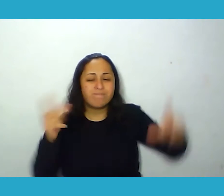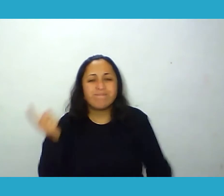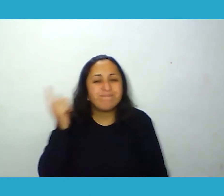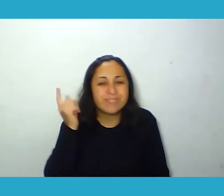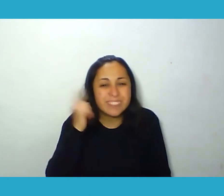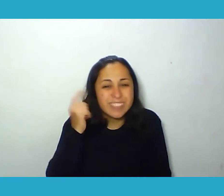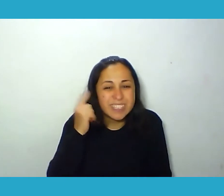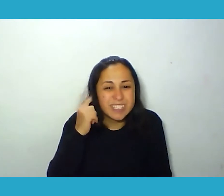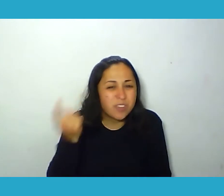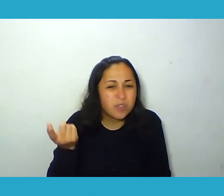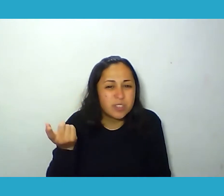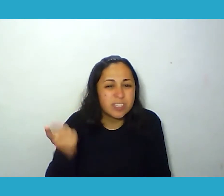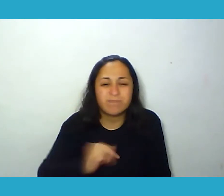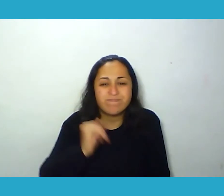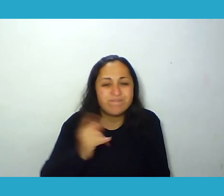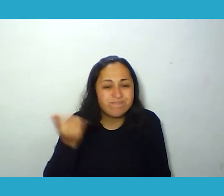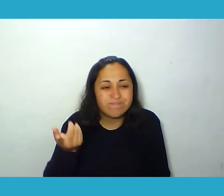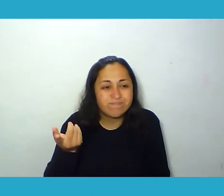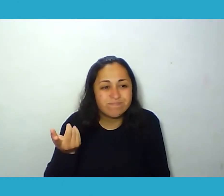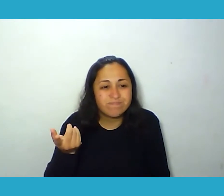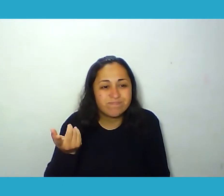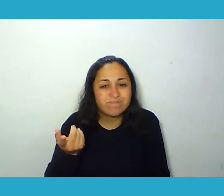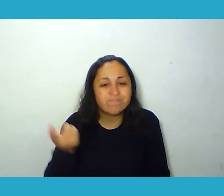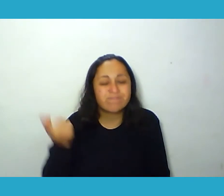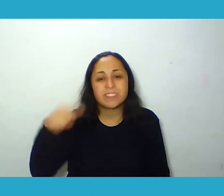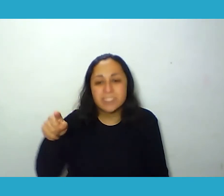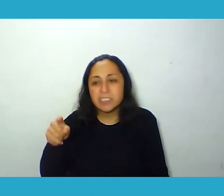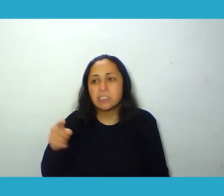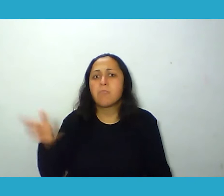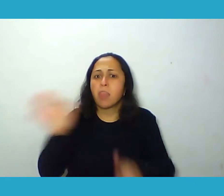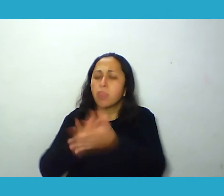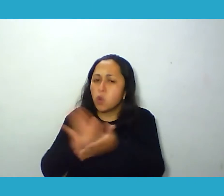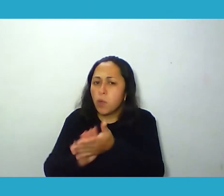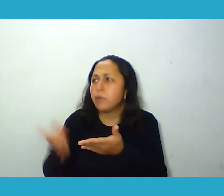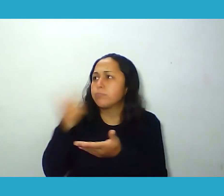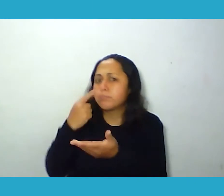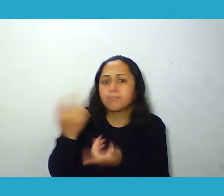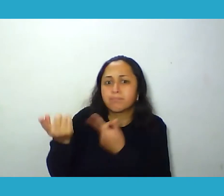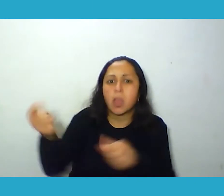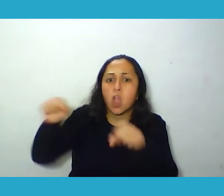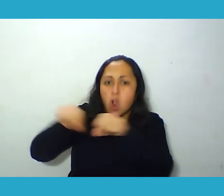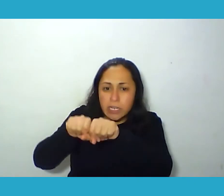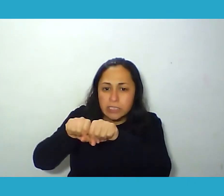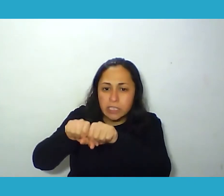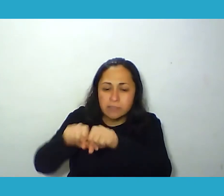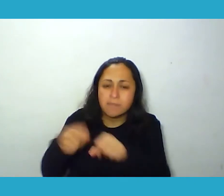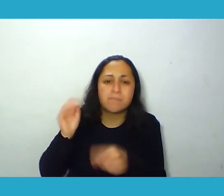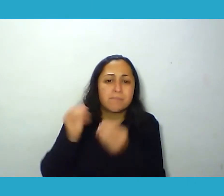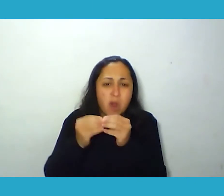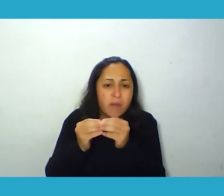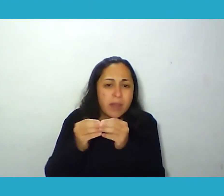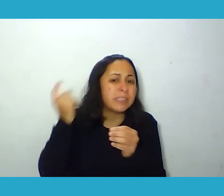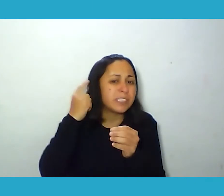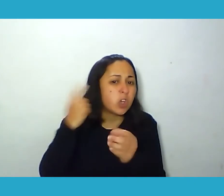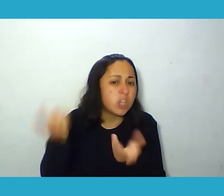escucharse cuanto manifiesta. Se intenta adecuada conexión que permita su ponencia. Existe inconveniente de sonido por